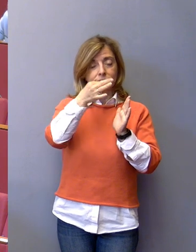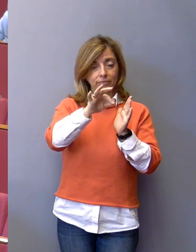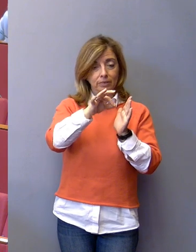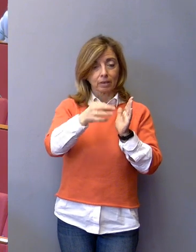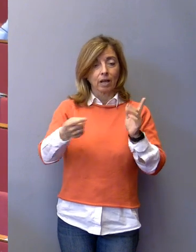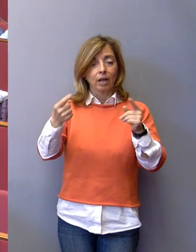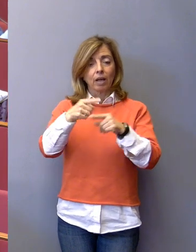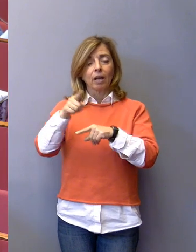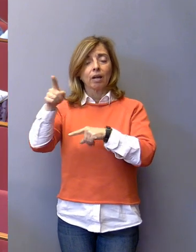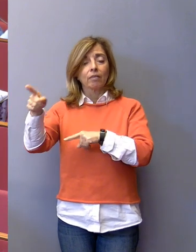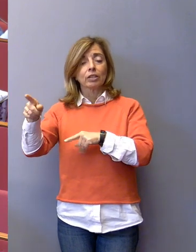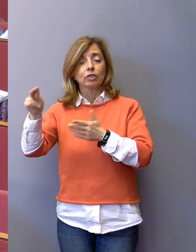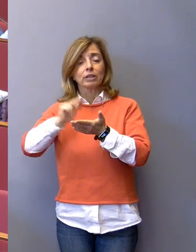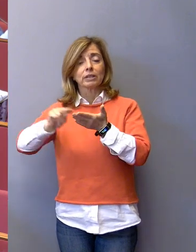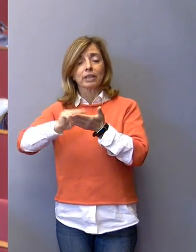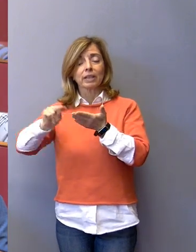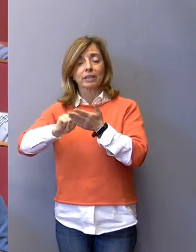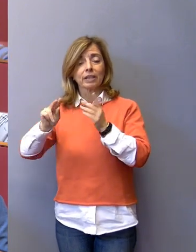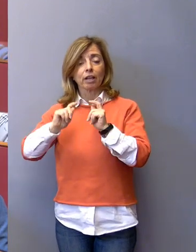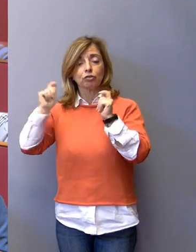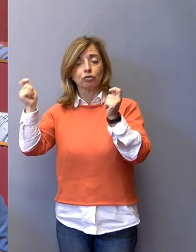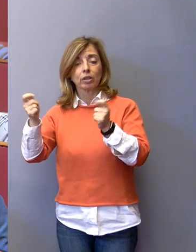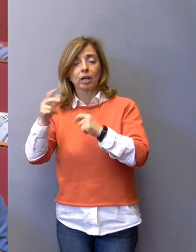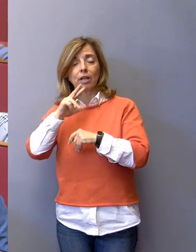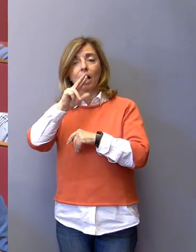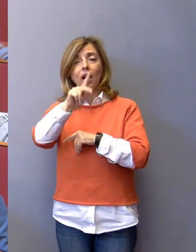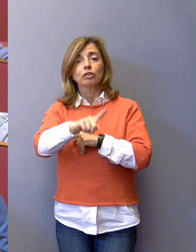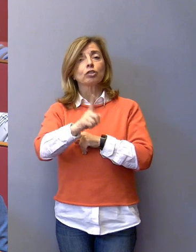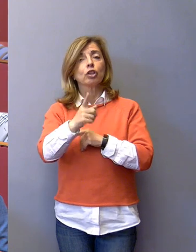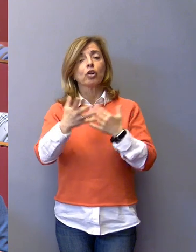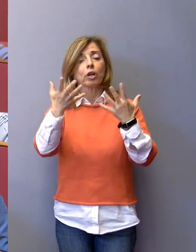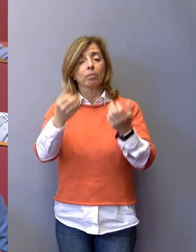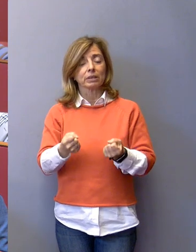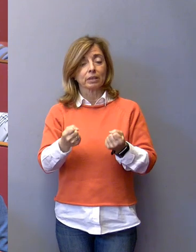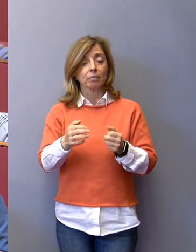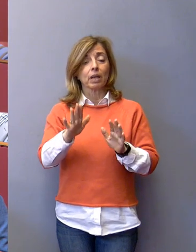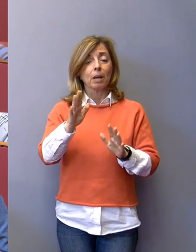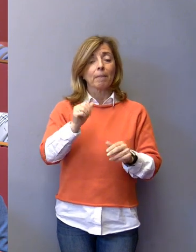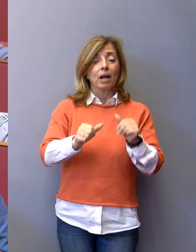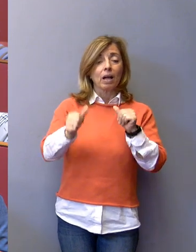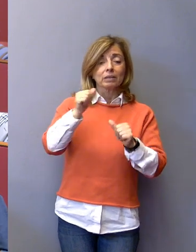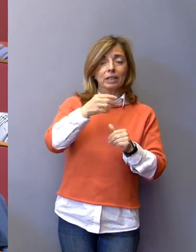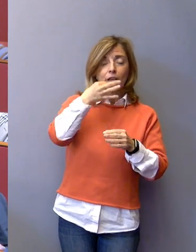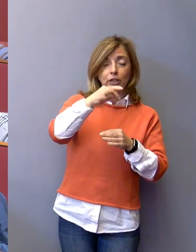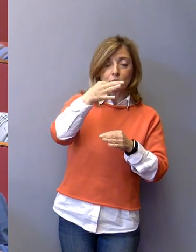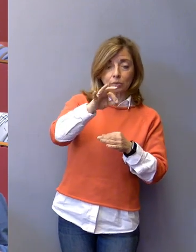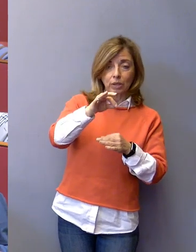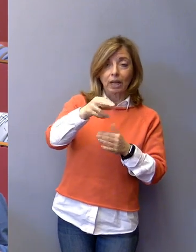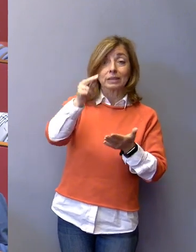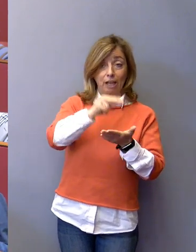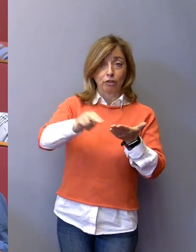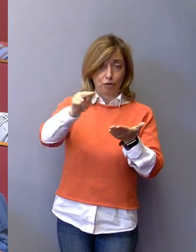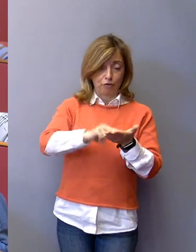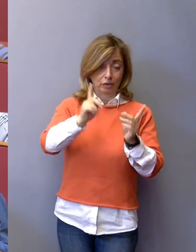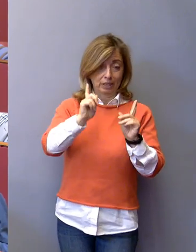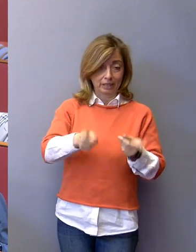dei pareri di inammissibilità dopo che gli ordini sono stati illustrati sono stati illustrati e si votano se la segreteria generale sta